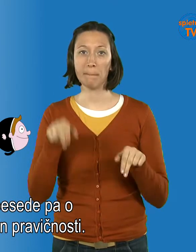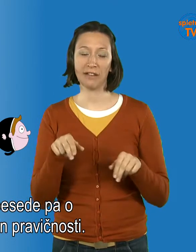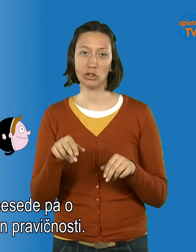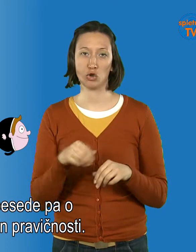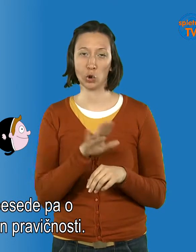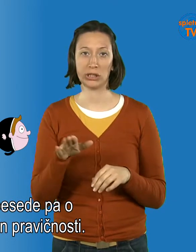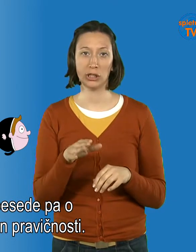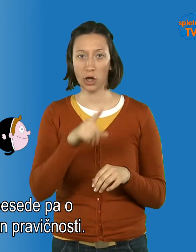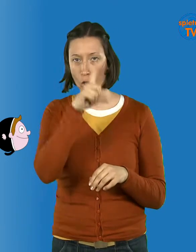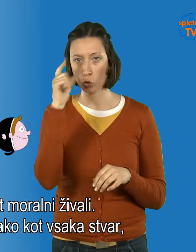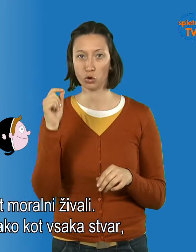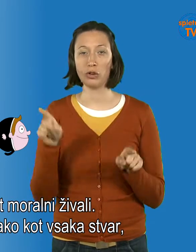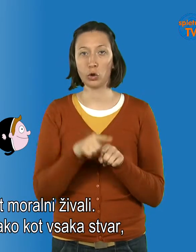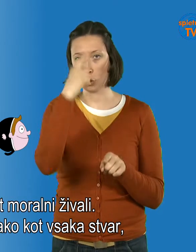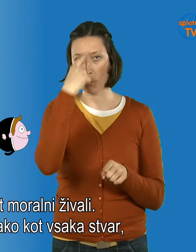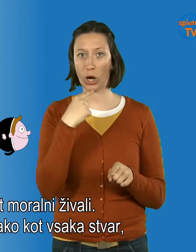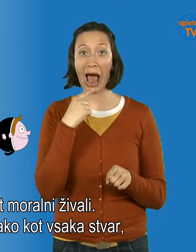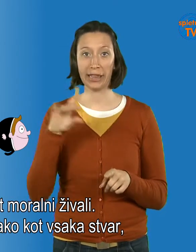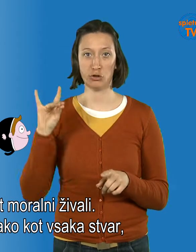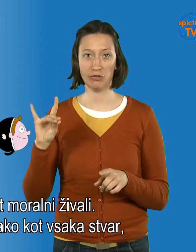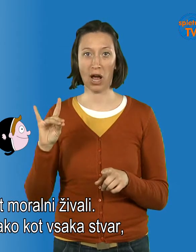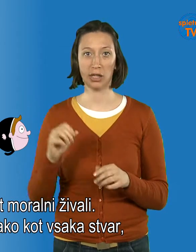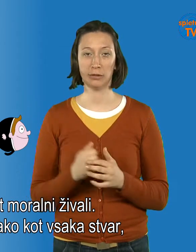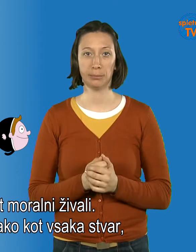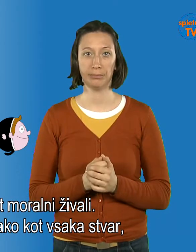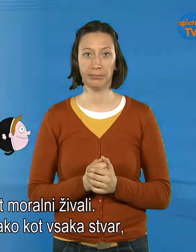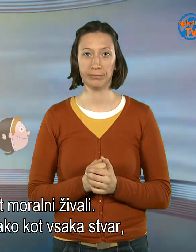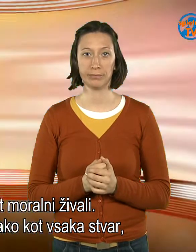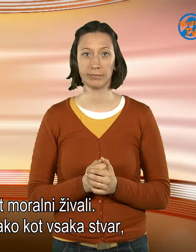pravičnosti. O človeku kot moralni živali.